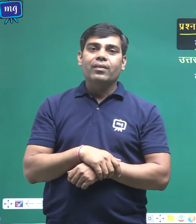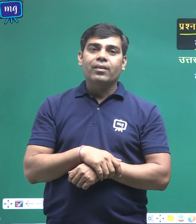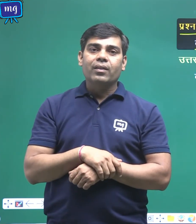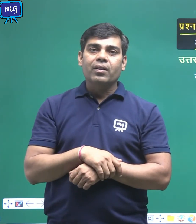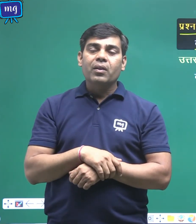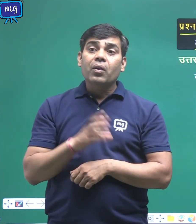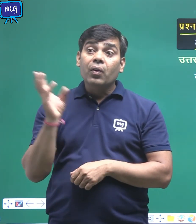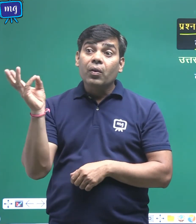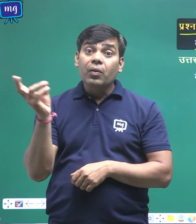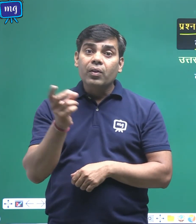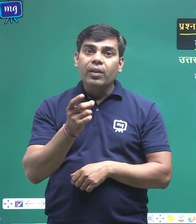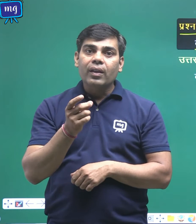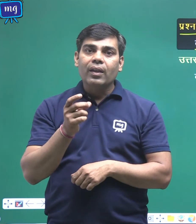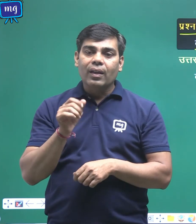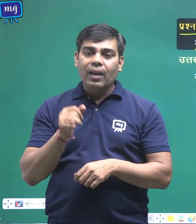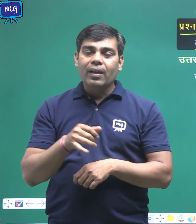कितनी है?